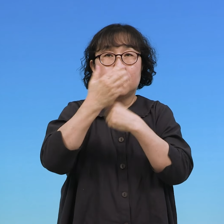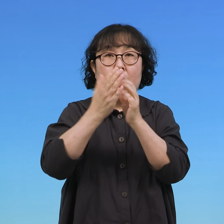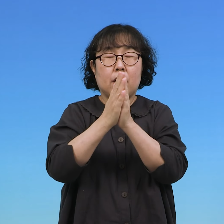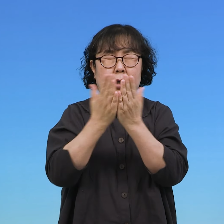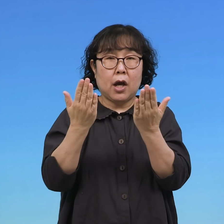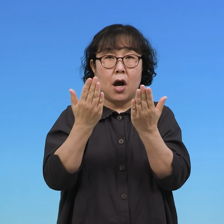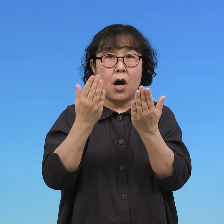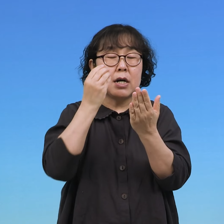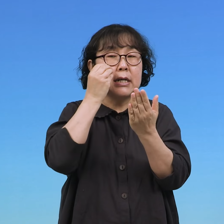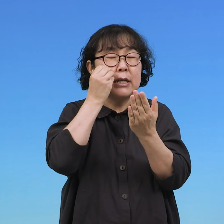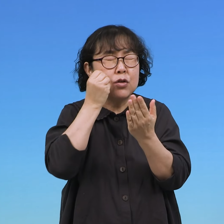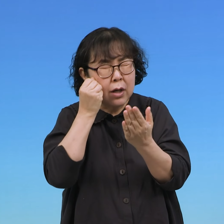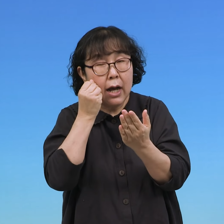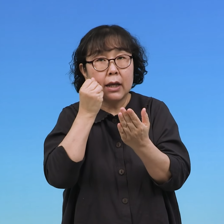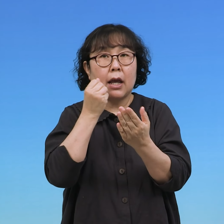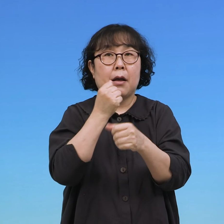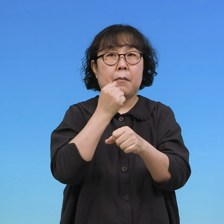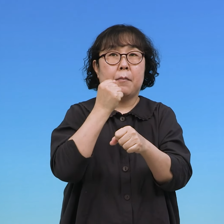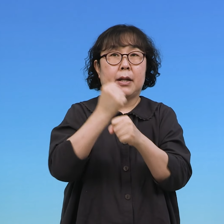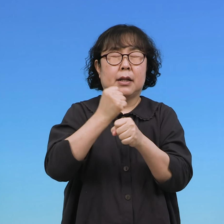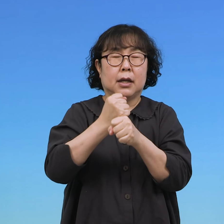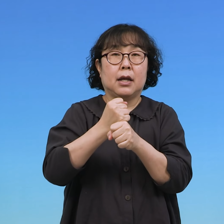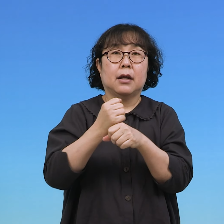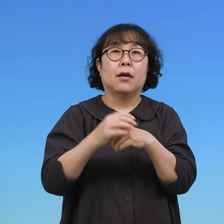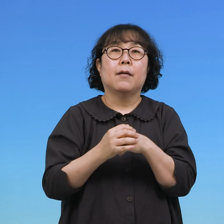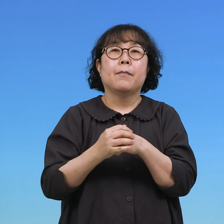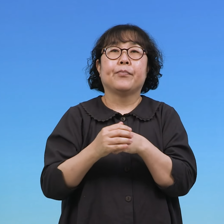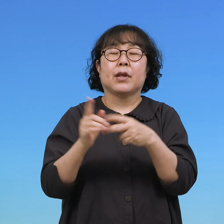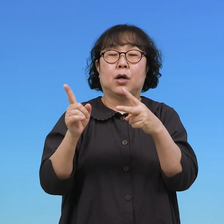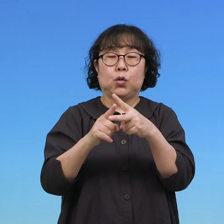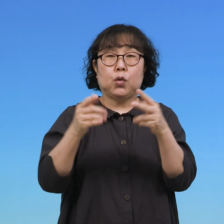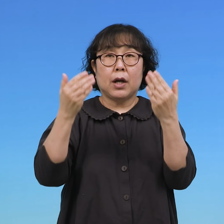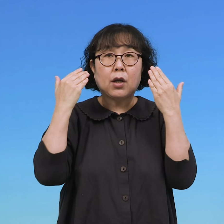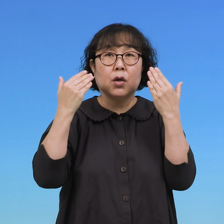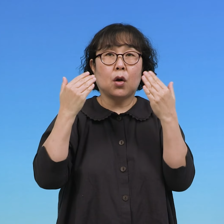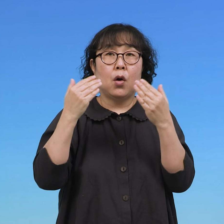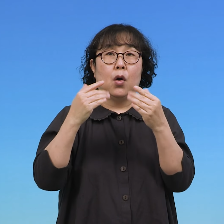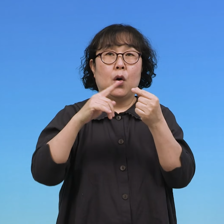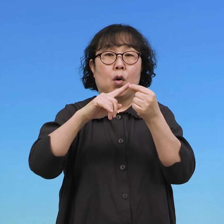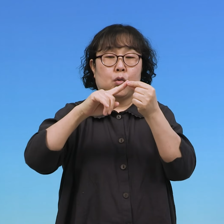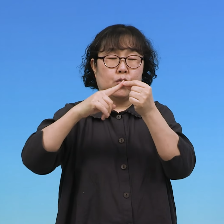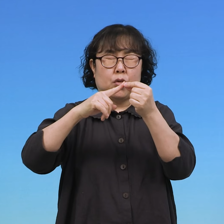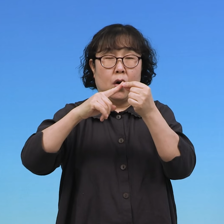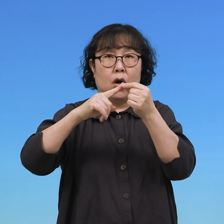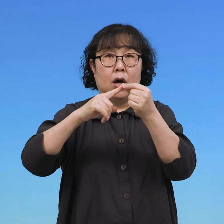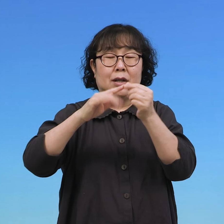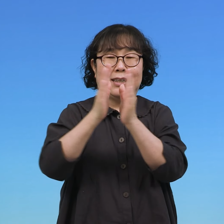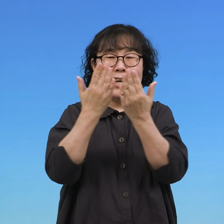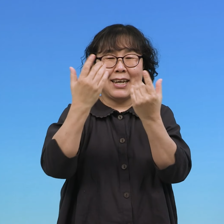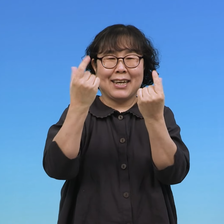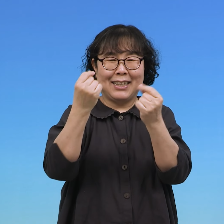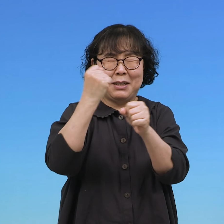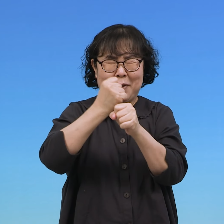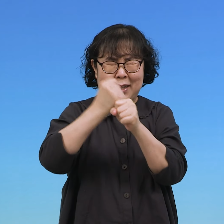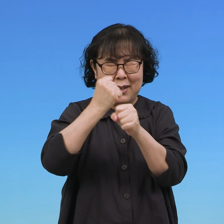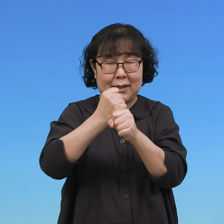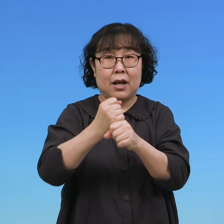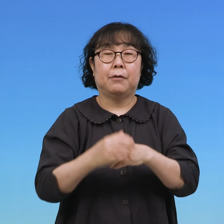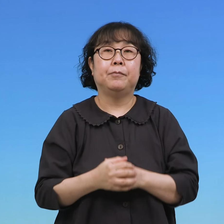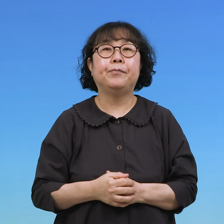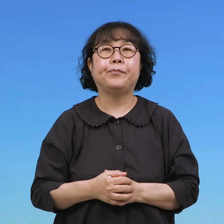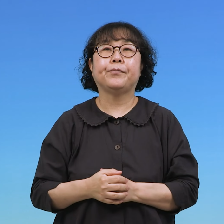익힘. 그래, 이게 뭐냐 보니까 이게 우리 초등학교 때 국어책처럼 그렇게 만들었어요, 표지를. 이 어떤